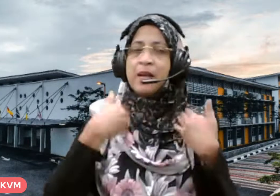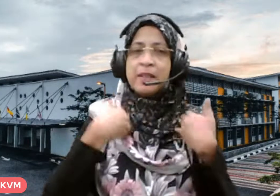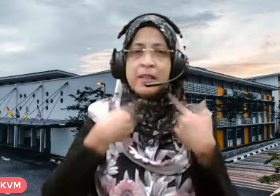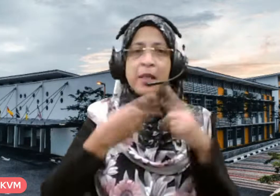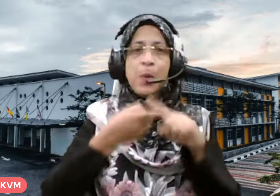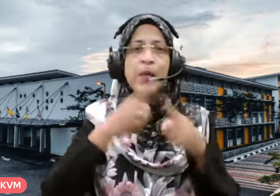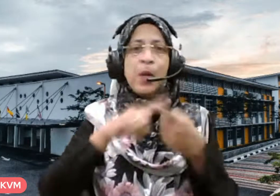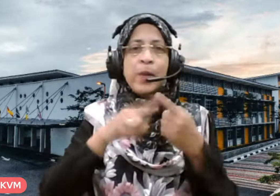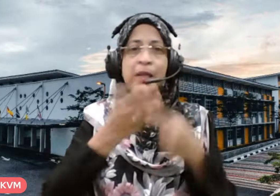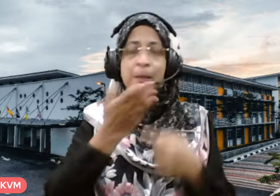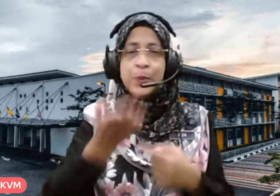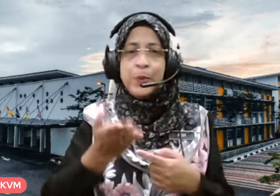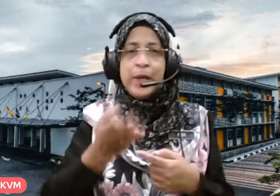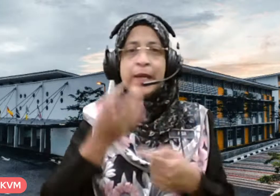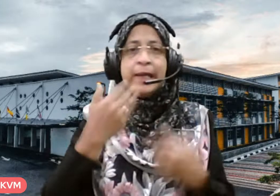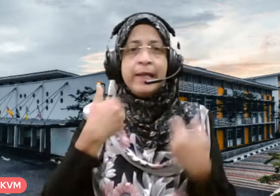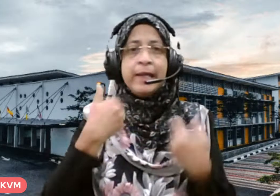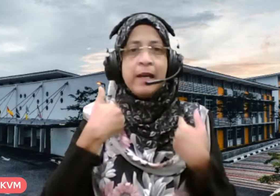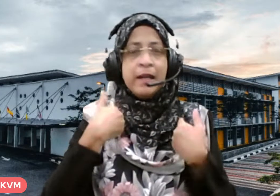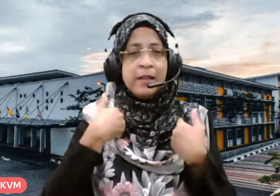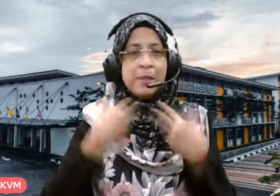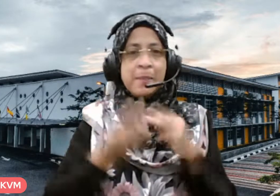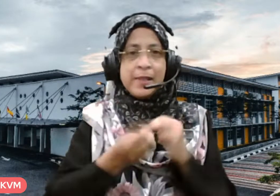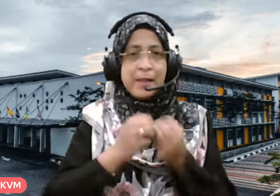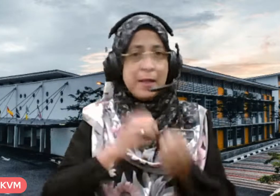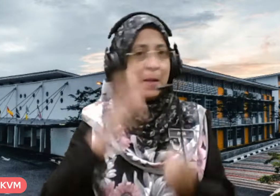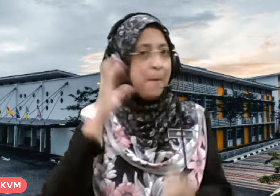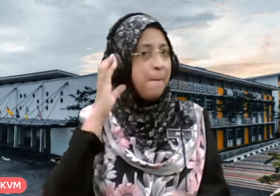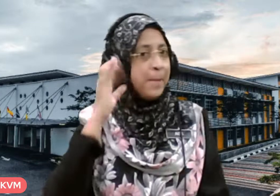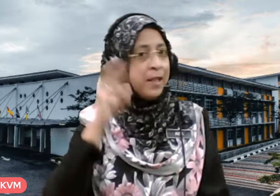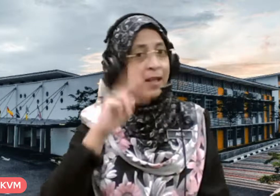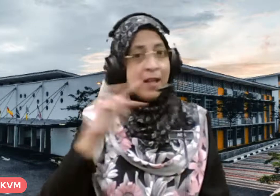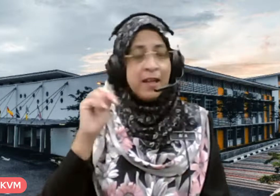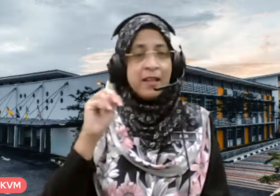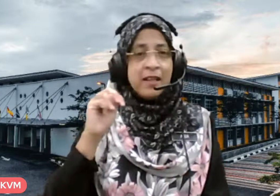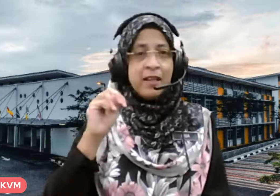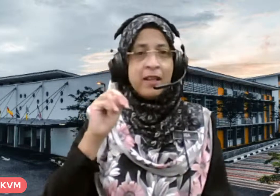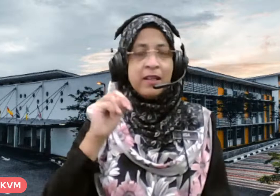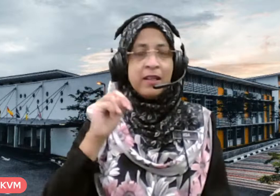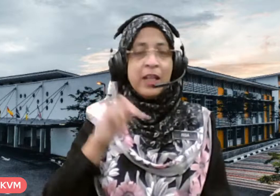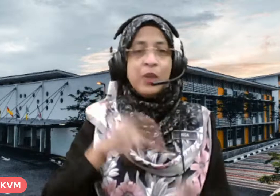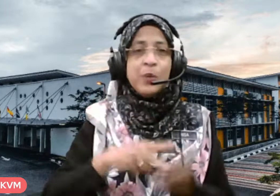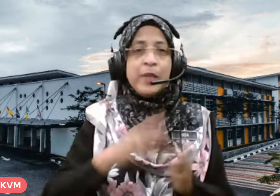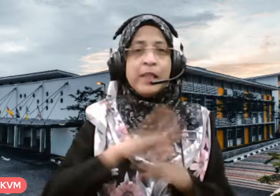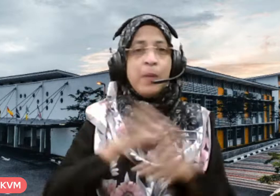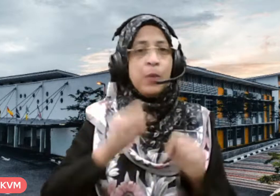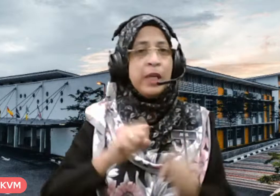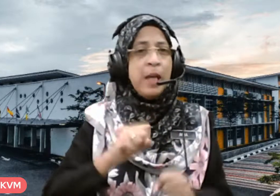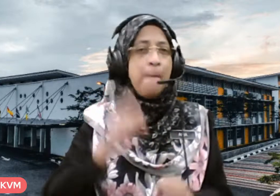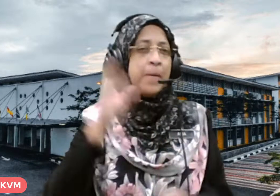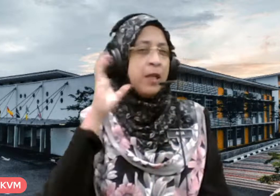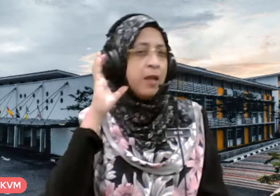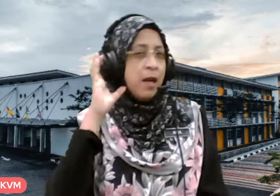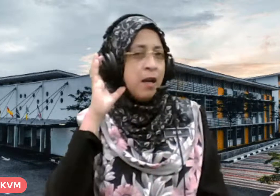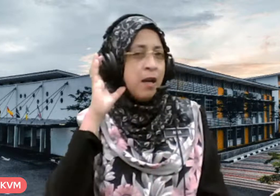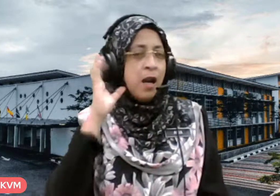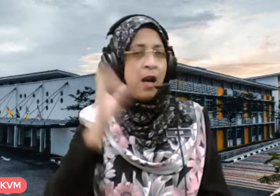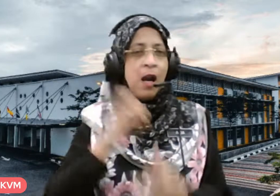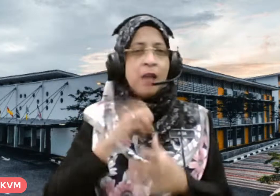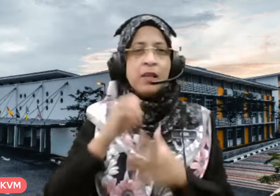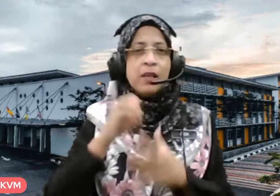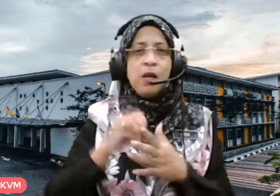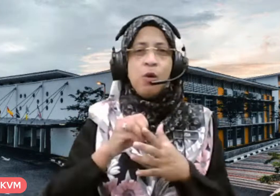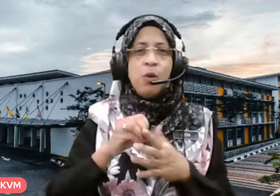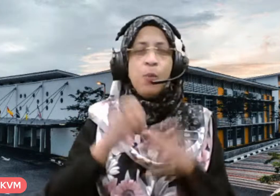ada kawan-kawan kamu yang ada masalah pendengaran yaitu yang tak boleh mendengar